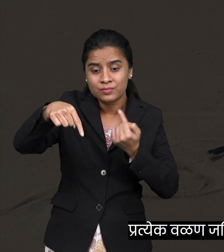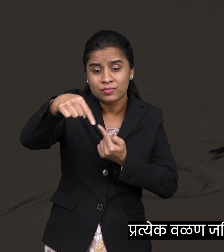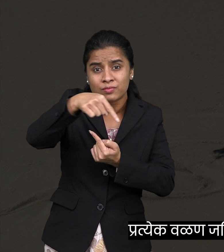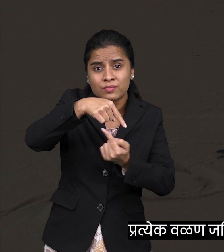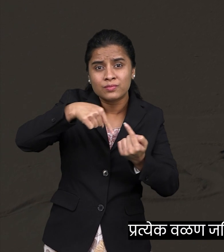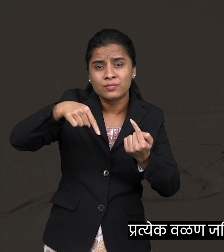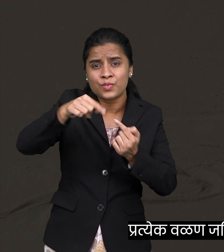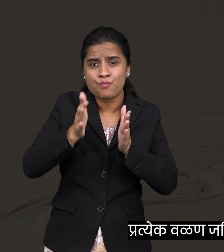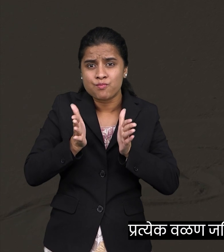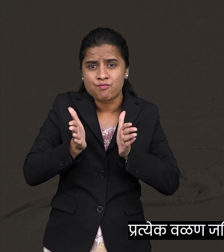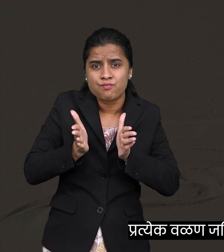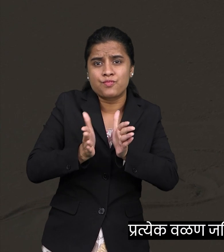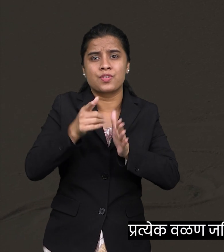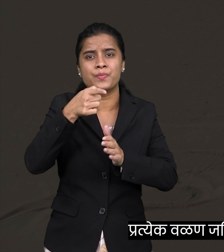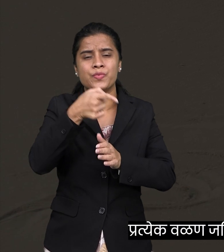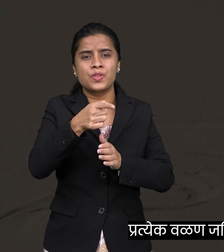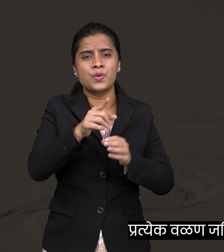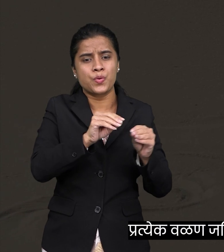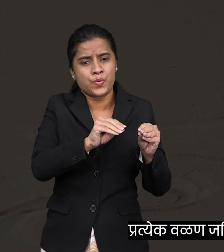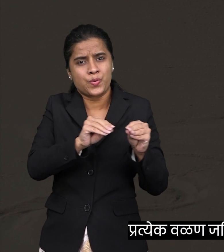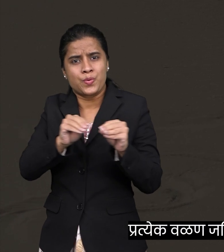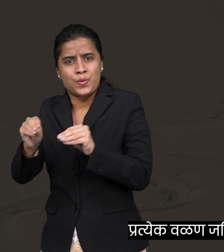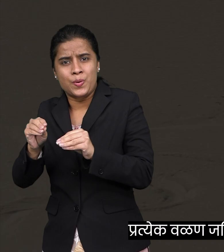प्रत्येक वळण जमिनीवर दाबून सापाला पुढे ढकलते.